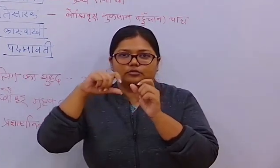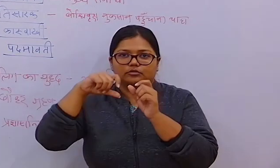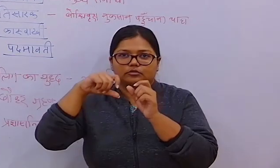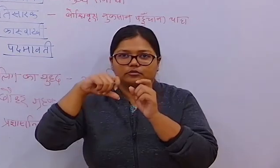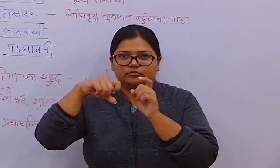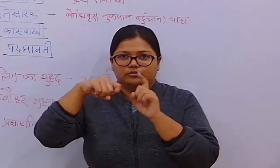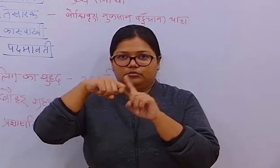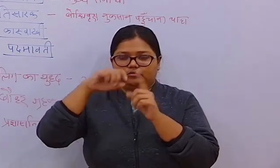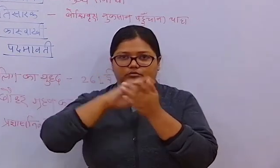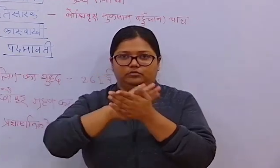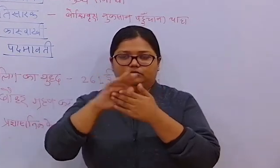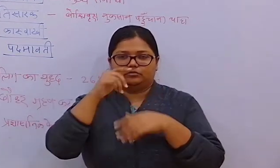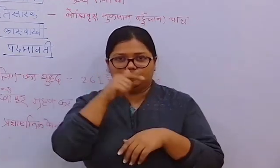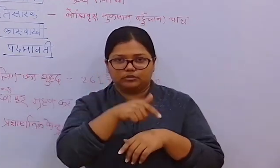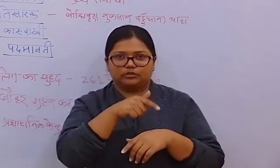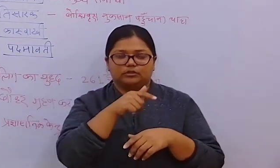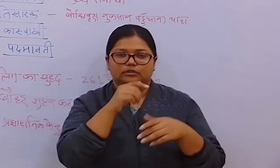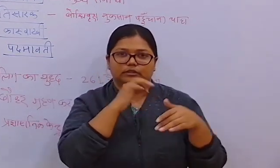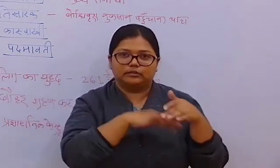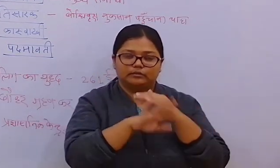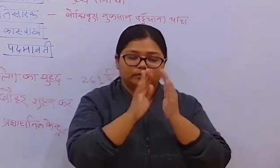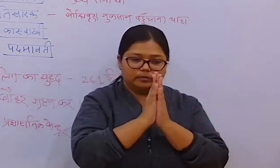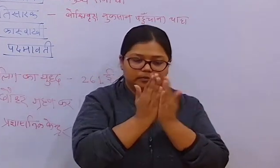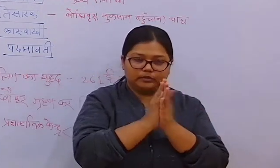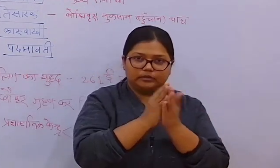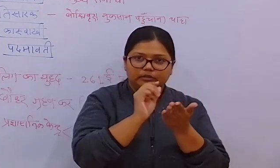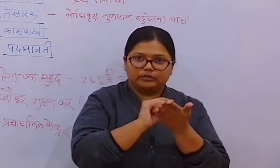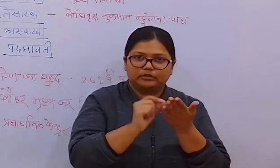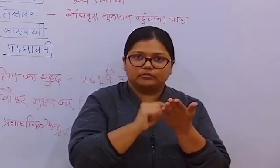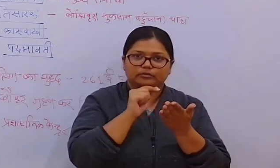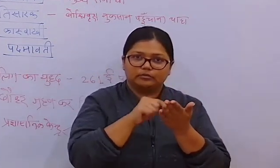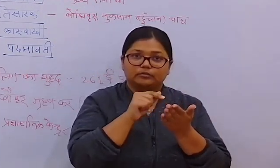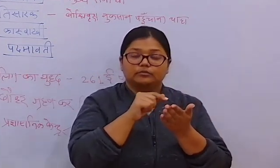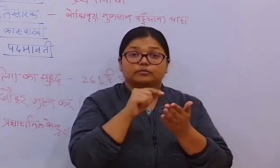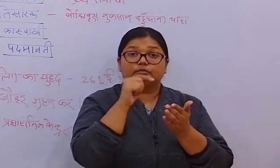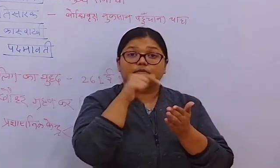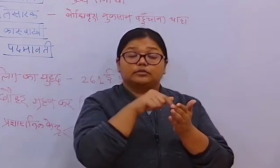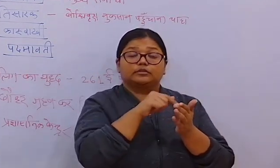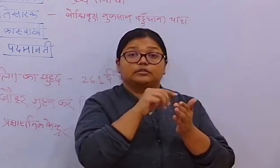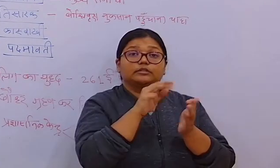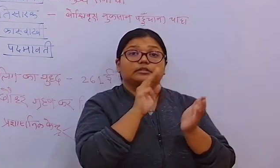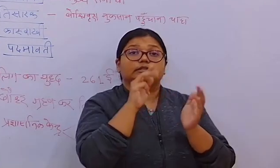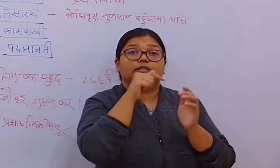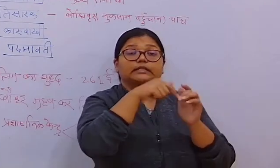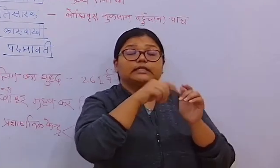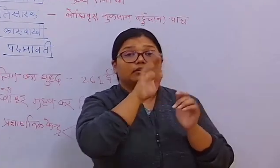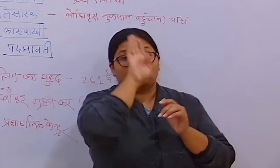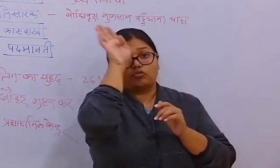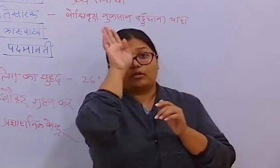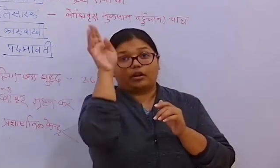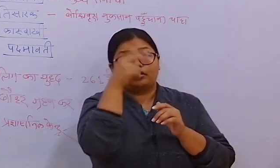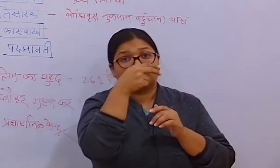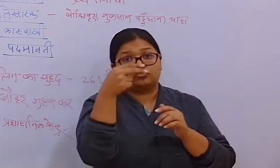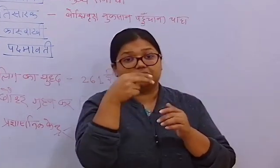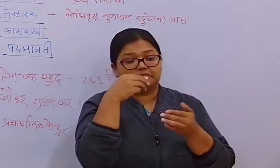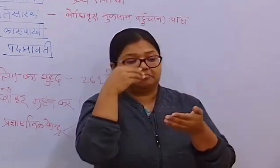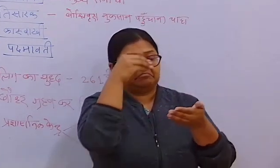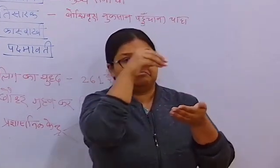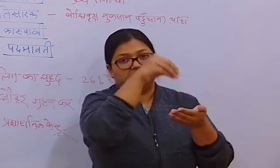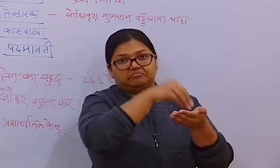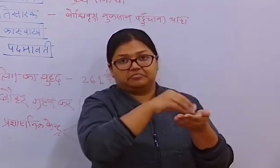बाभ्रू अभिलेख में मगध का राजा कहा गया है। और उन्हें अशोक मौर्य, अशोक मौर्य कहा गया